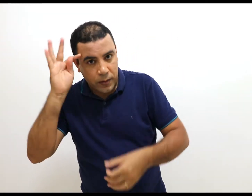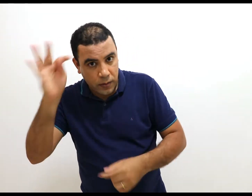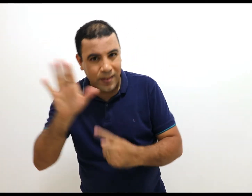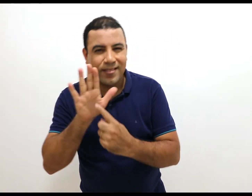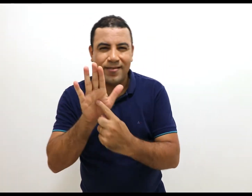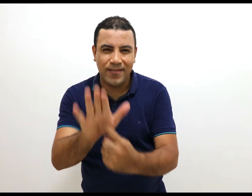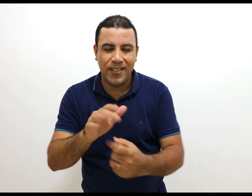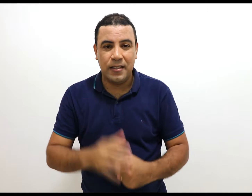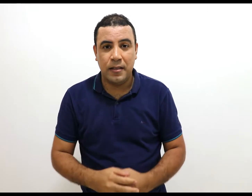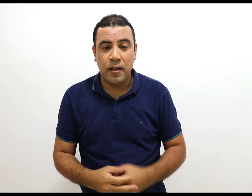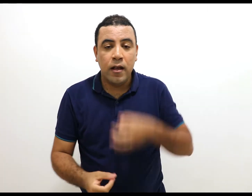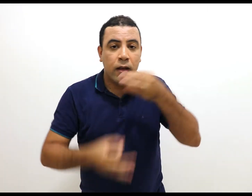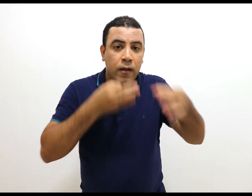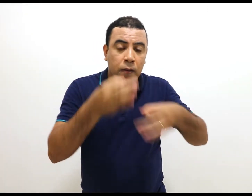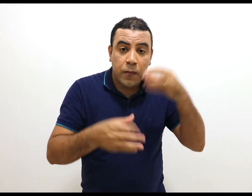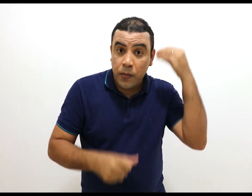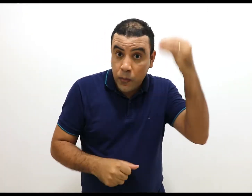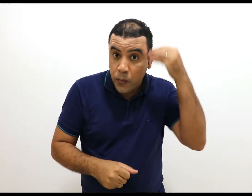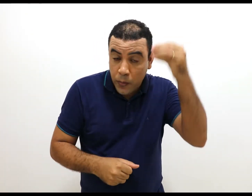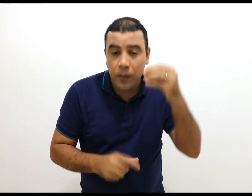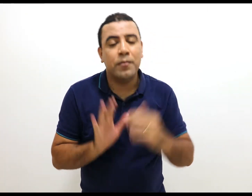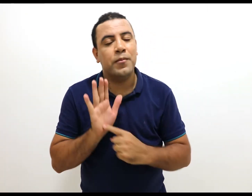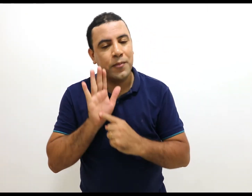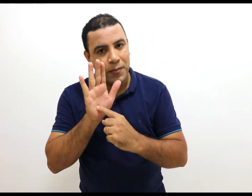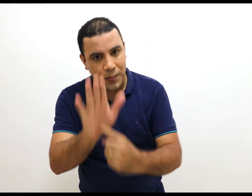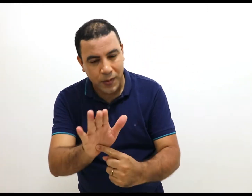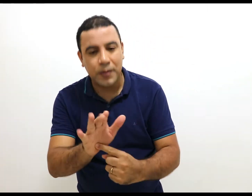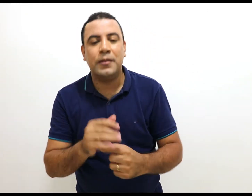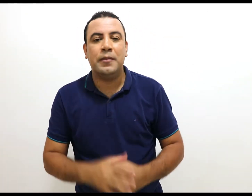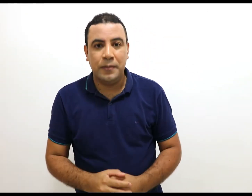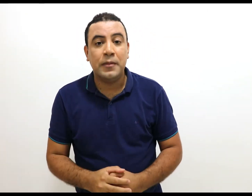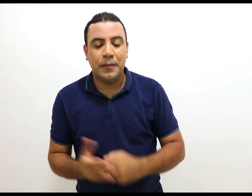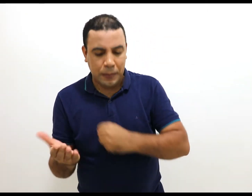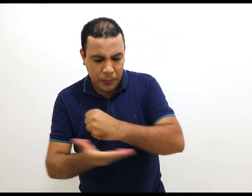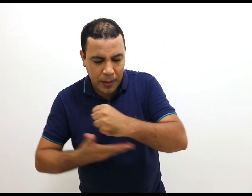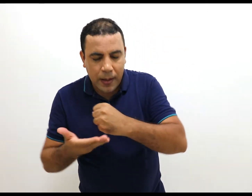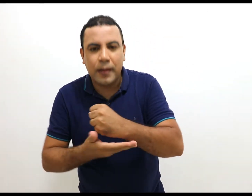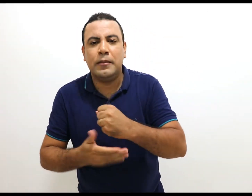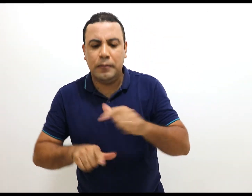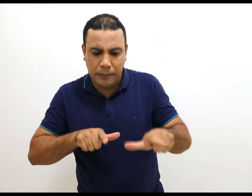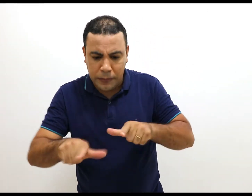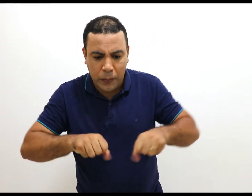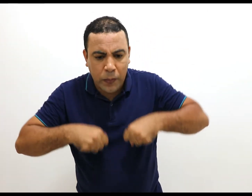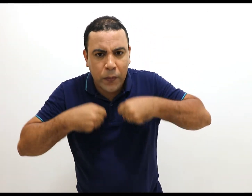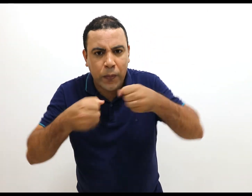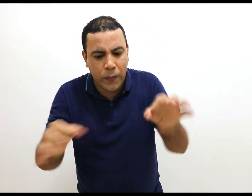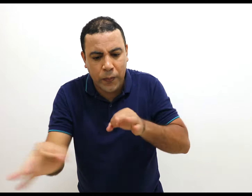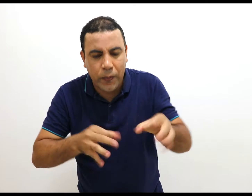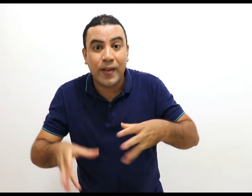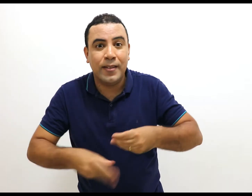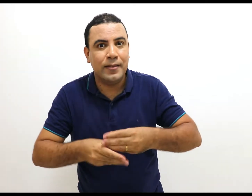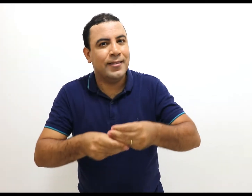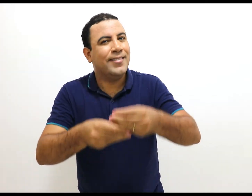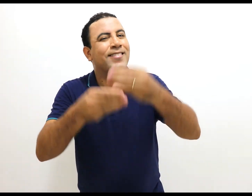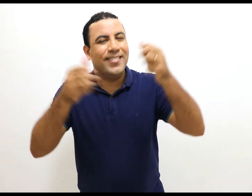argumentos teóricos e empíricos que embasam o trabalho que está sendo construído, bem como esclarecemos